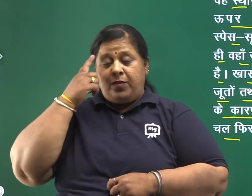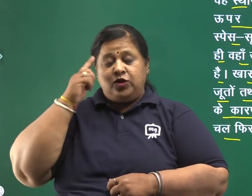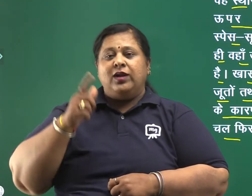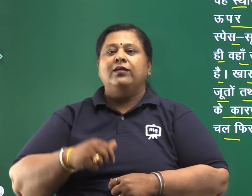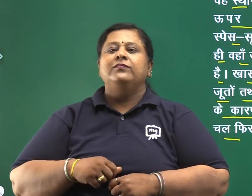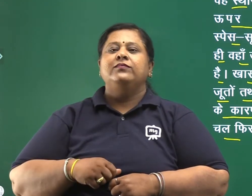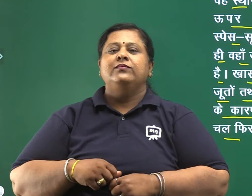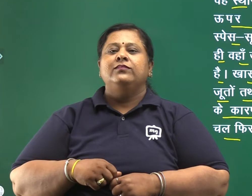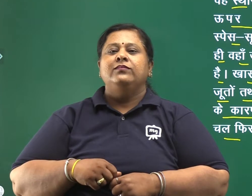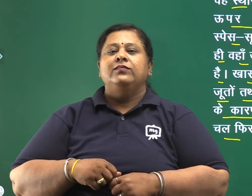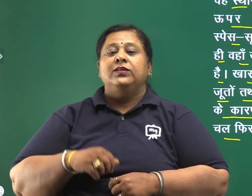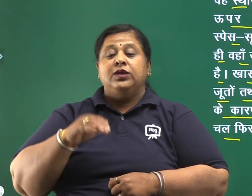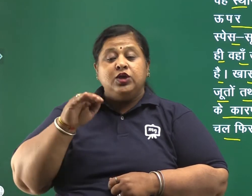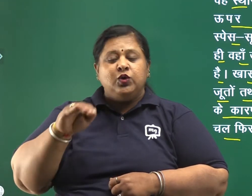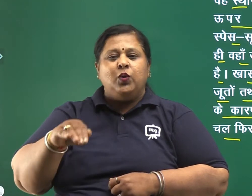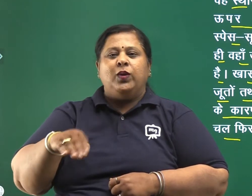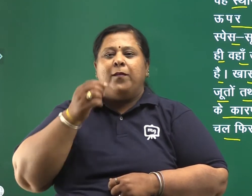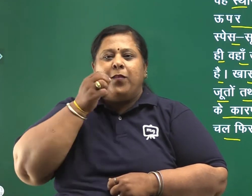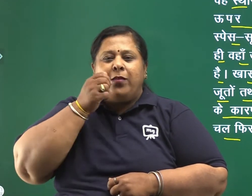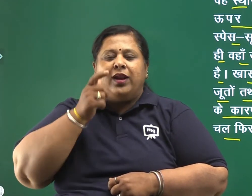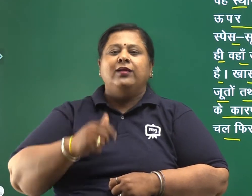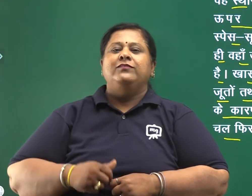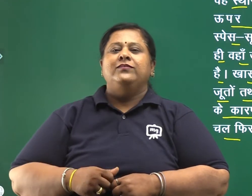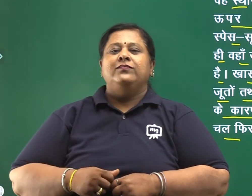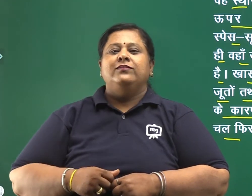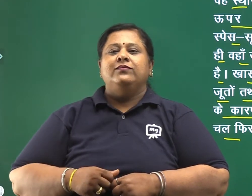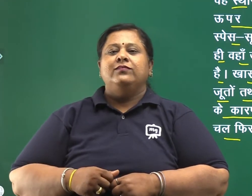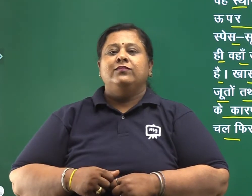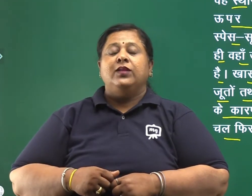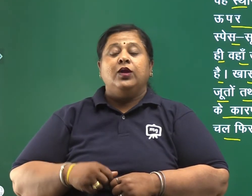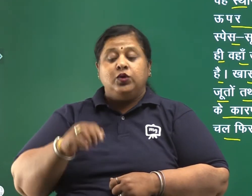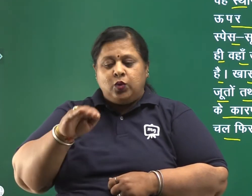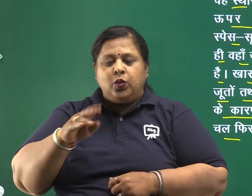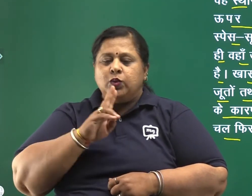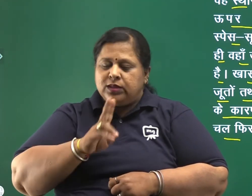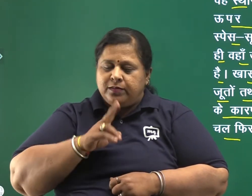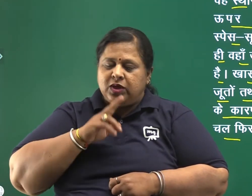जाना कि छोटू के पापा ने छोटू को समझाया